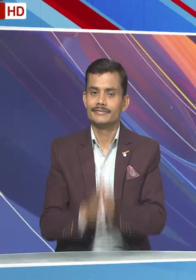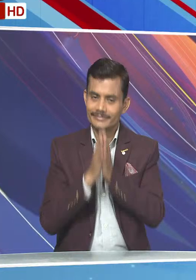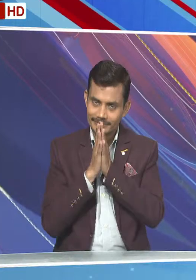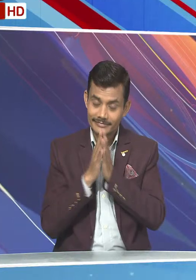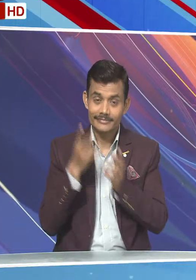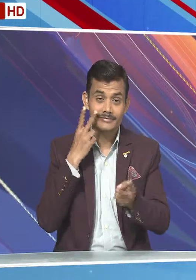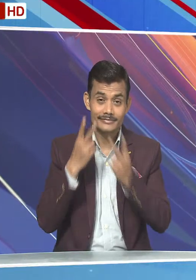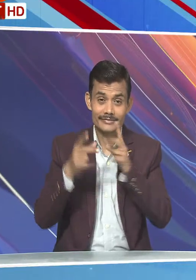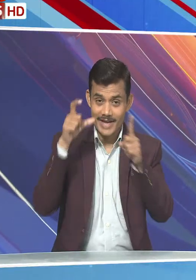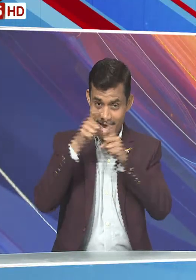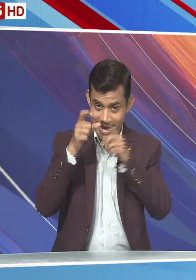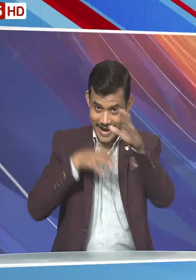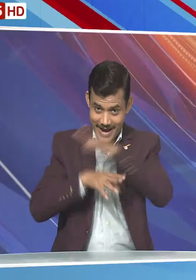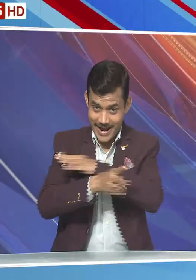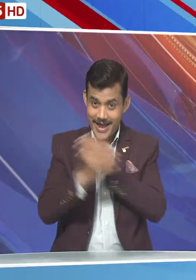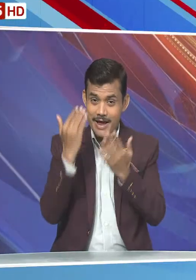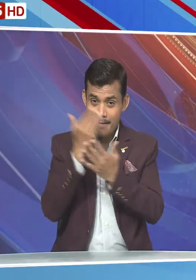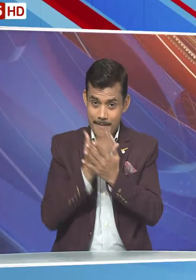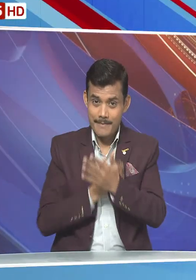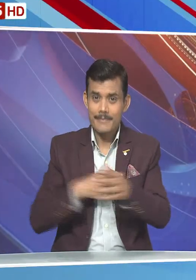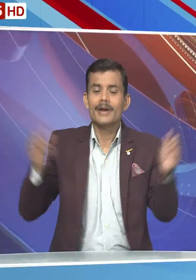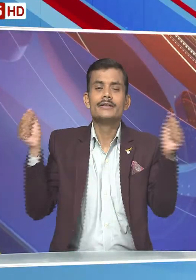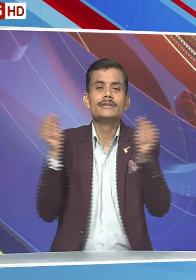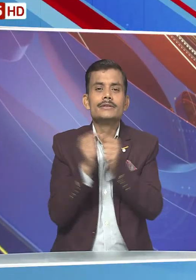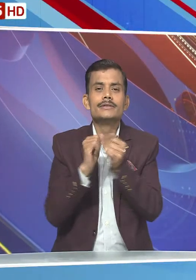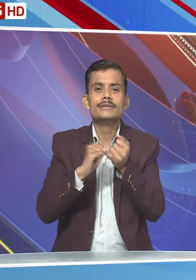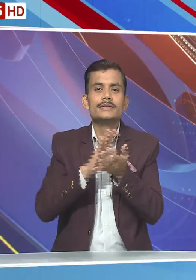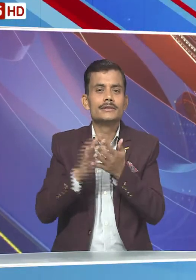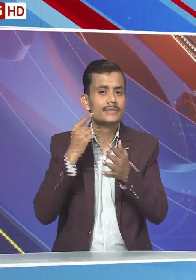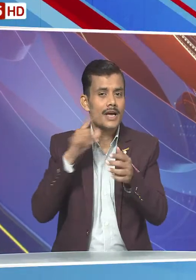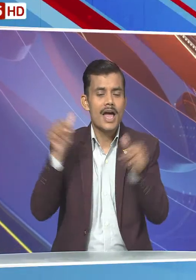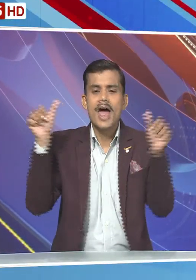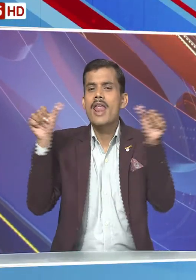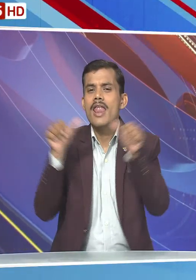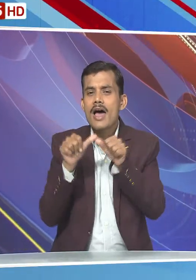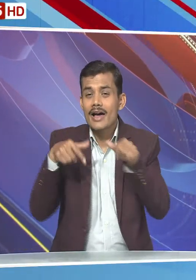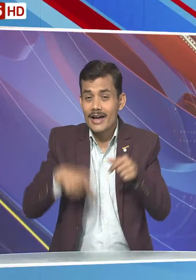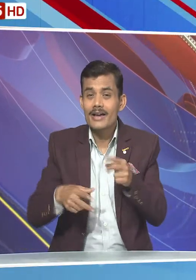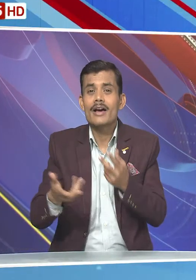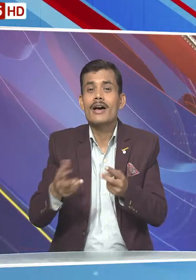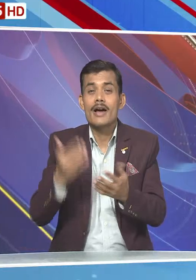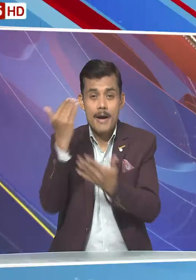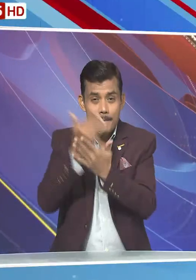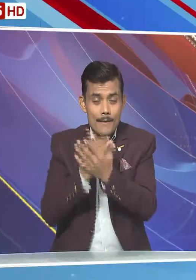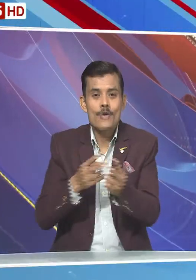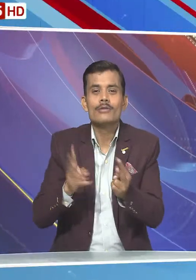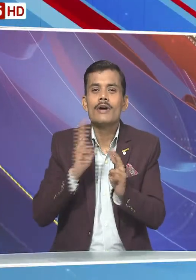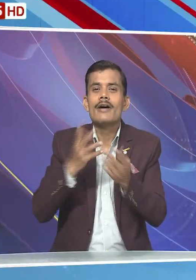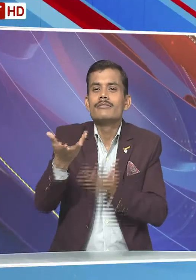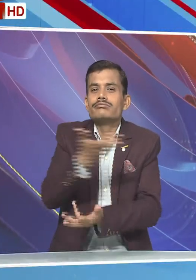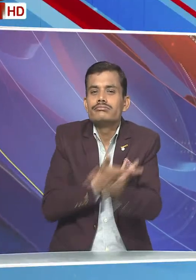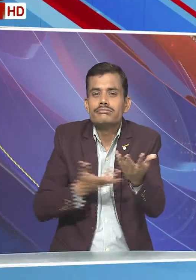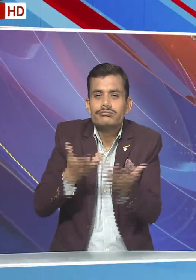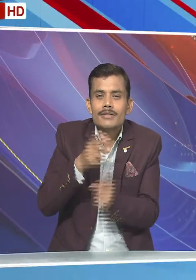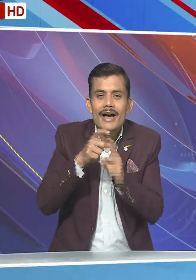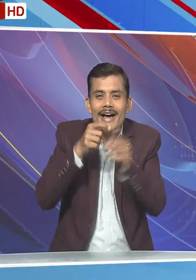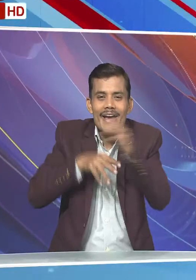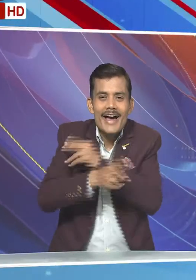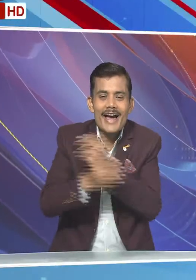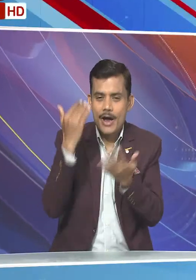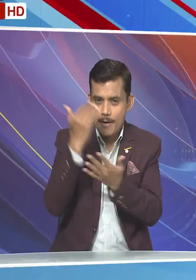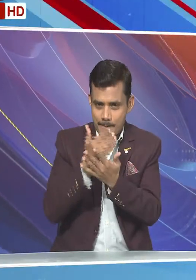नमस्कार, आप देख रहे हैं डीडी प्रीमियर्स और आपके साथ मैं हूं शहला निगार। अपने इस खास प्रोग्राम में हम बात करते हैं दूरदर्शन के विभिन्न नेटवर्क्स पर प्रसारित होने